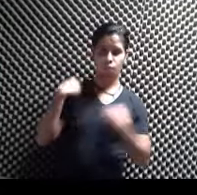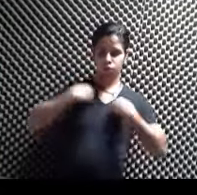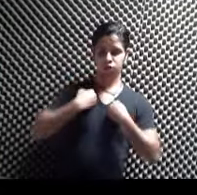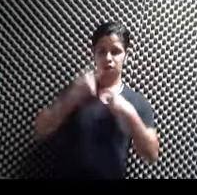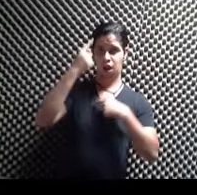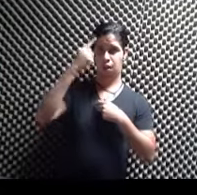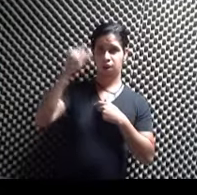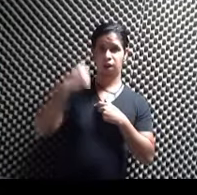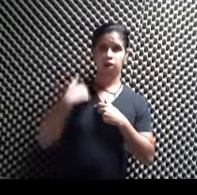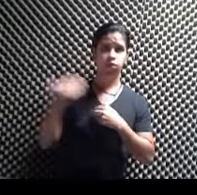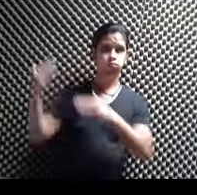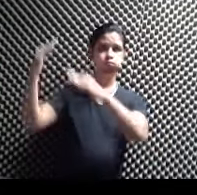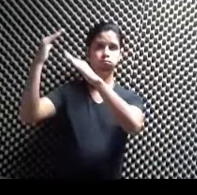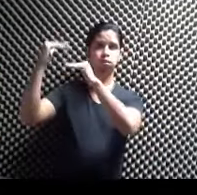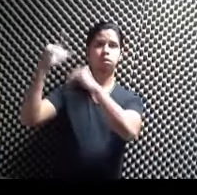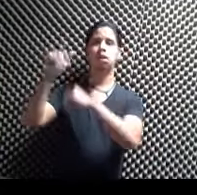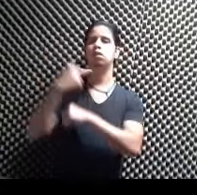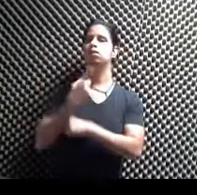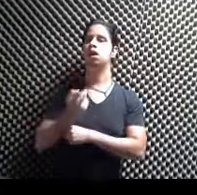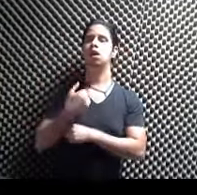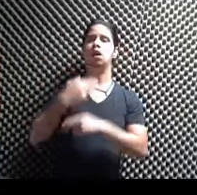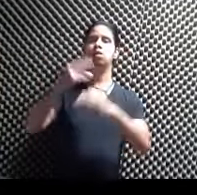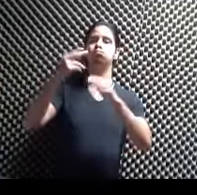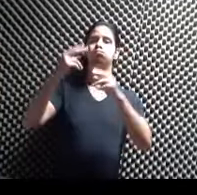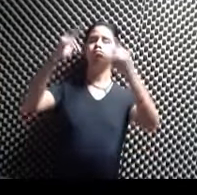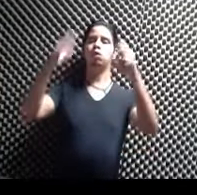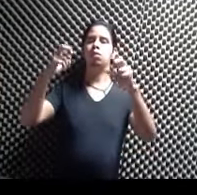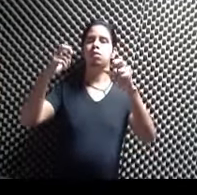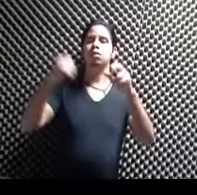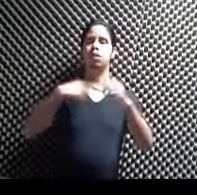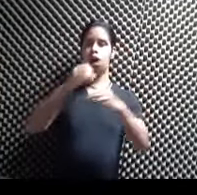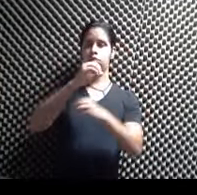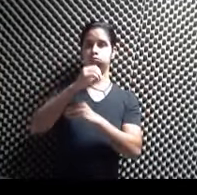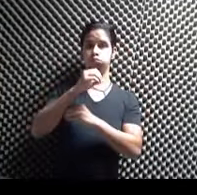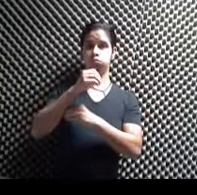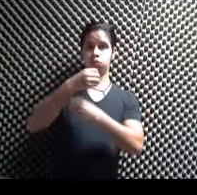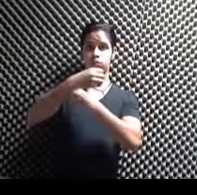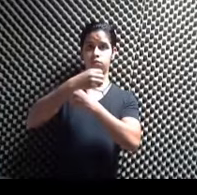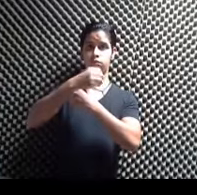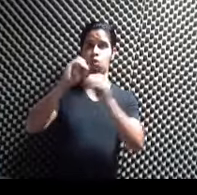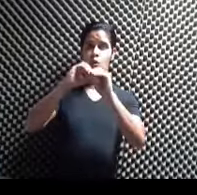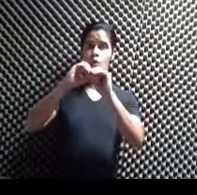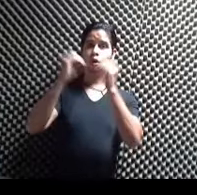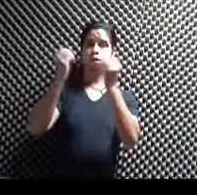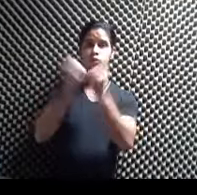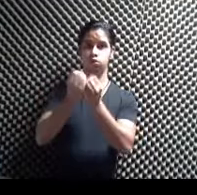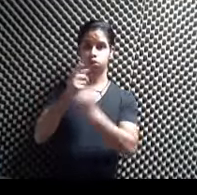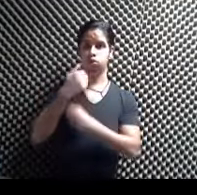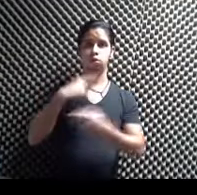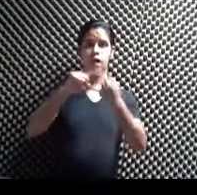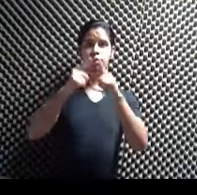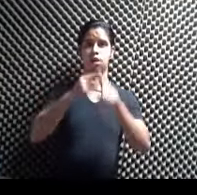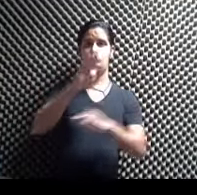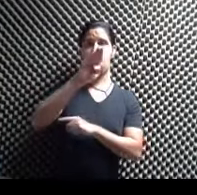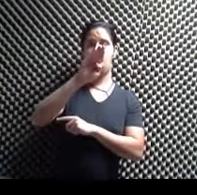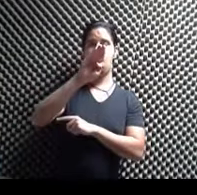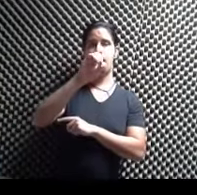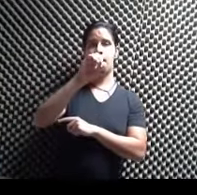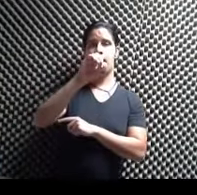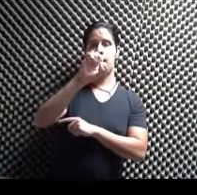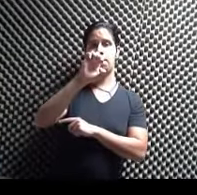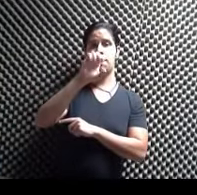la esperanza. Ese es el título de la organización, ¿verdad? No, el nombre de la organización. que nuestra amiguita aquí, Betty Medina.